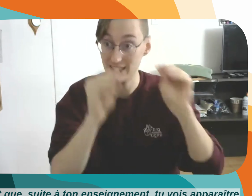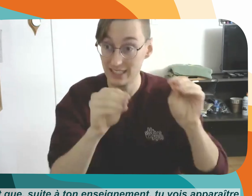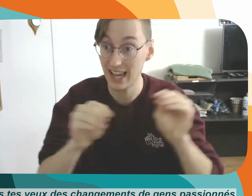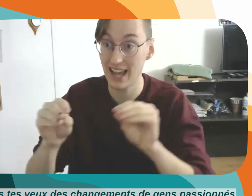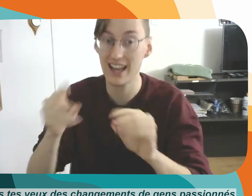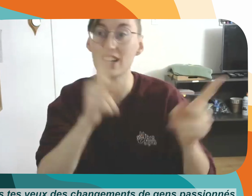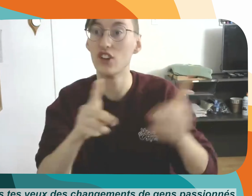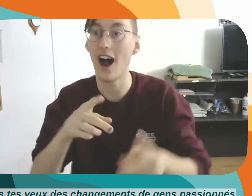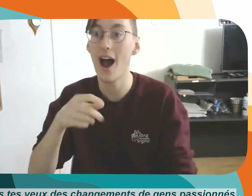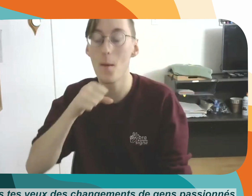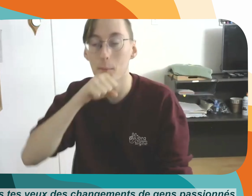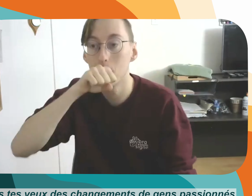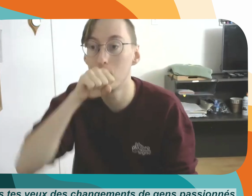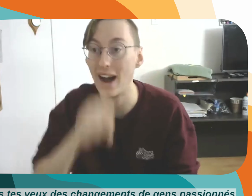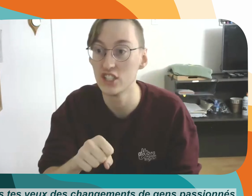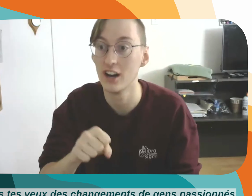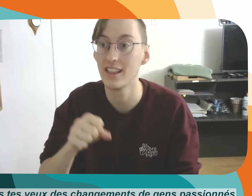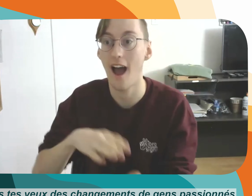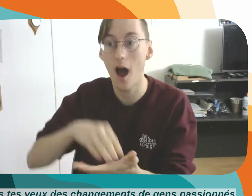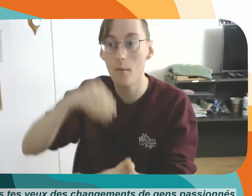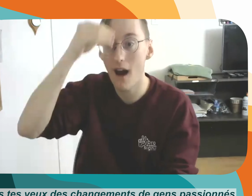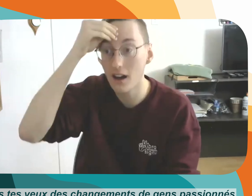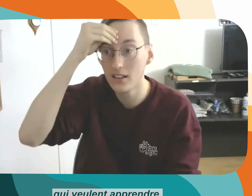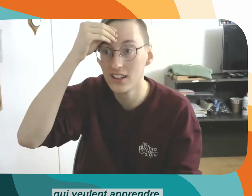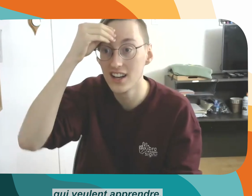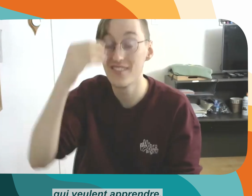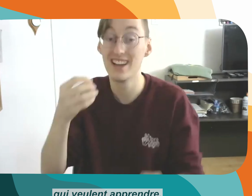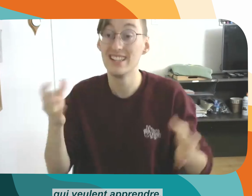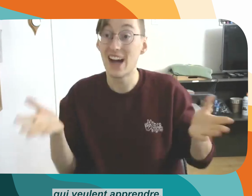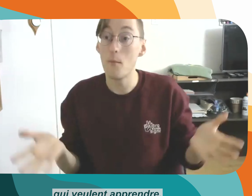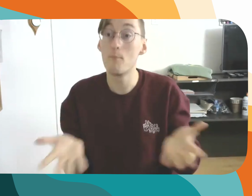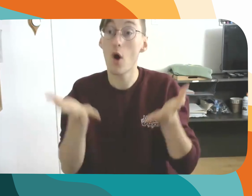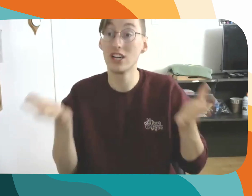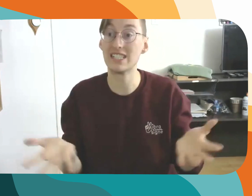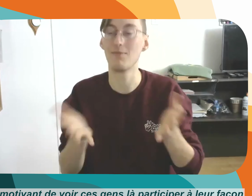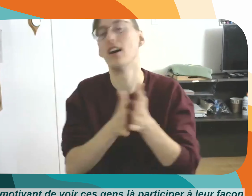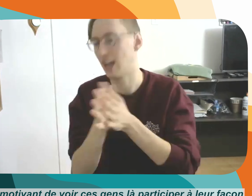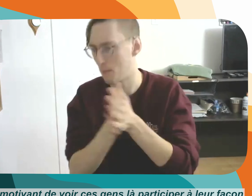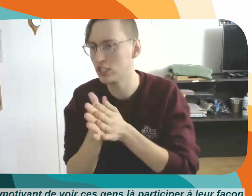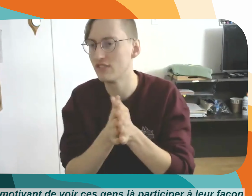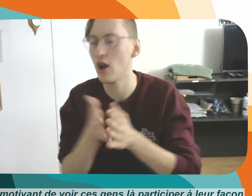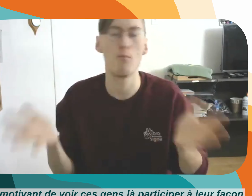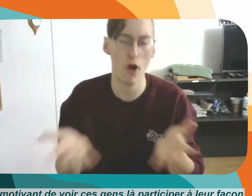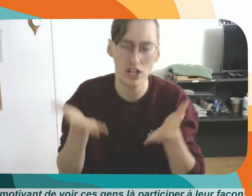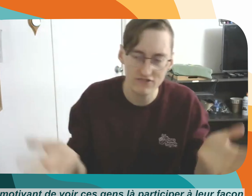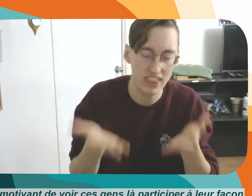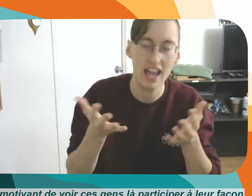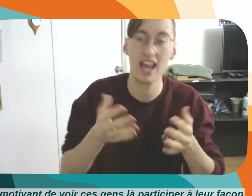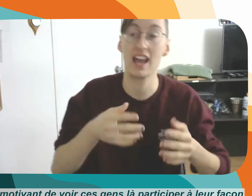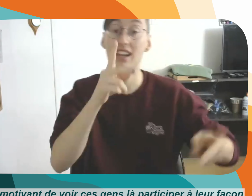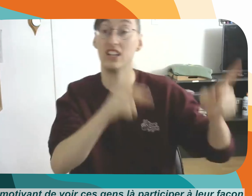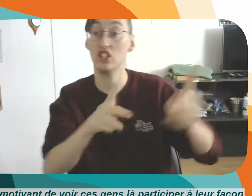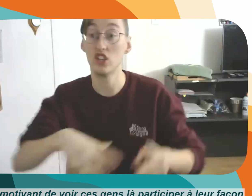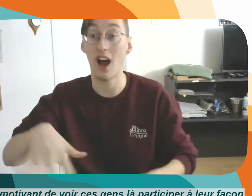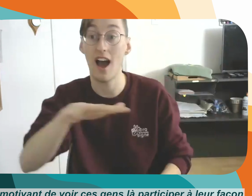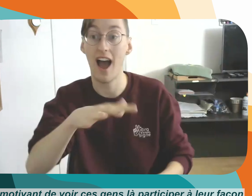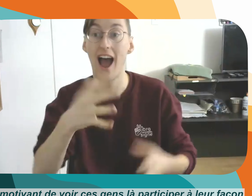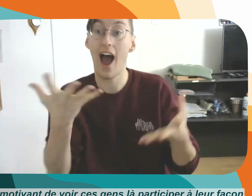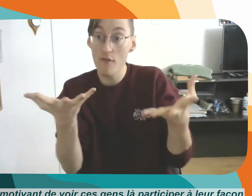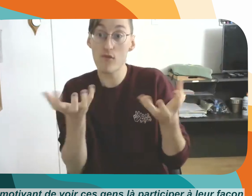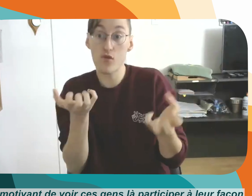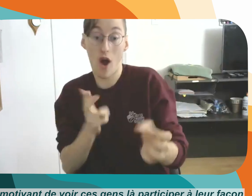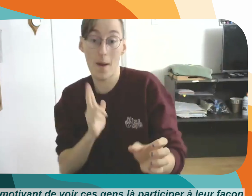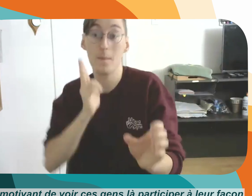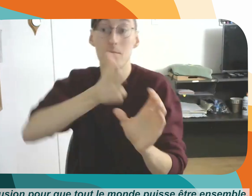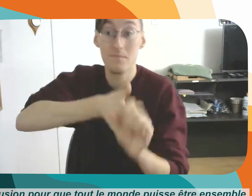vois apparaître sous tes yeux des changements de gens passionnés qui veulent apprendre. C'est motivant de voir ces gens-là participer à